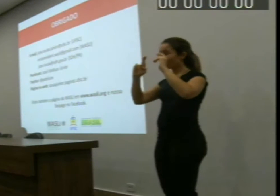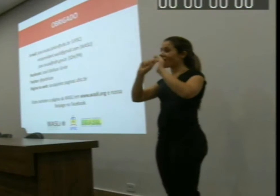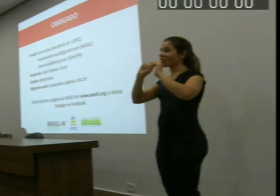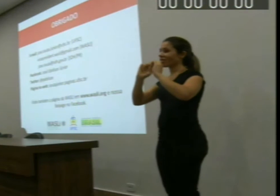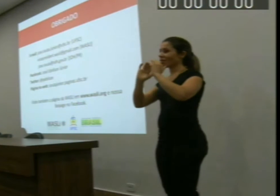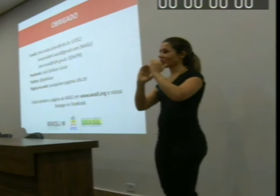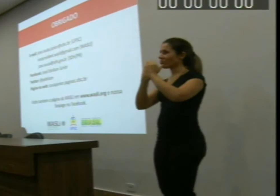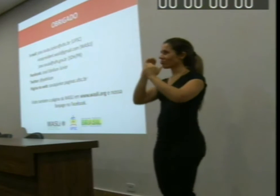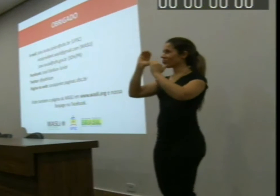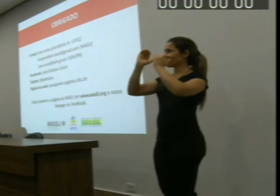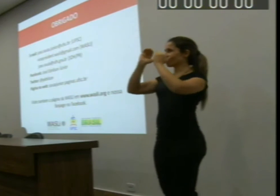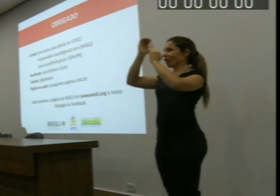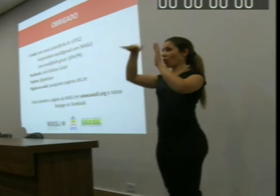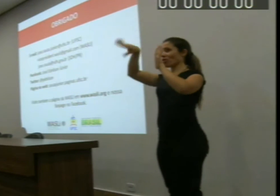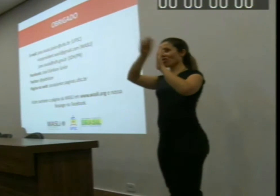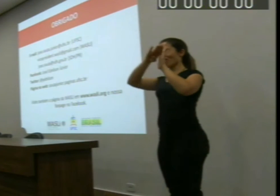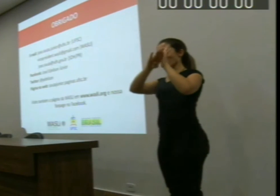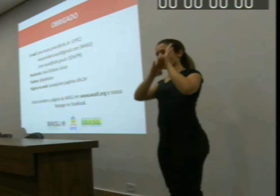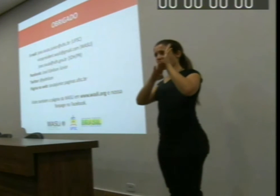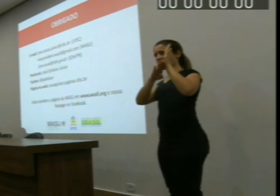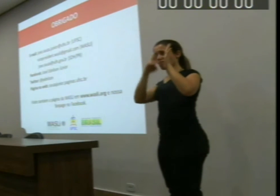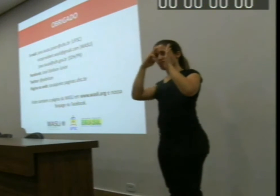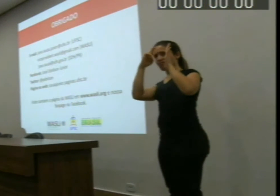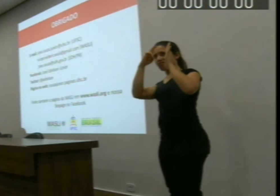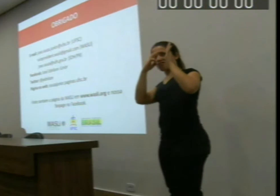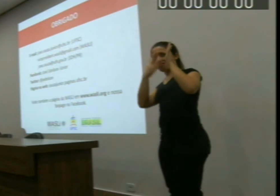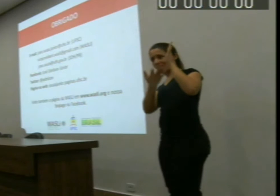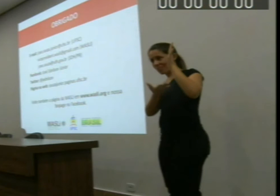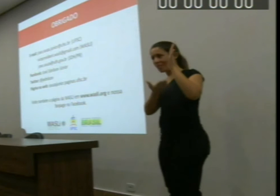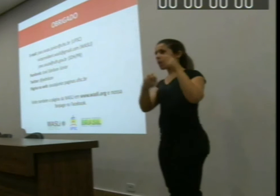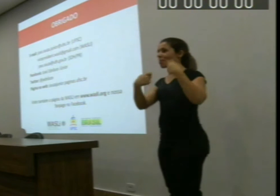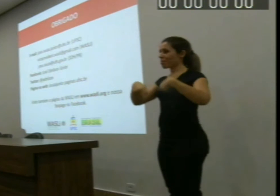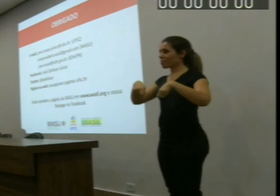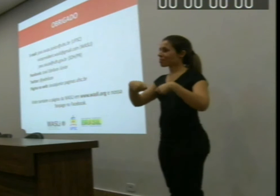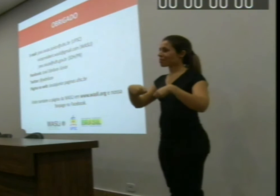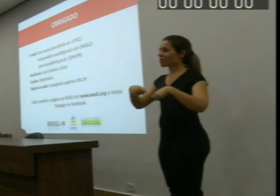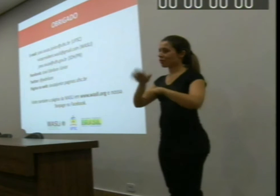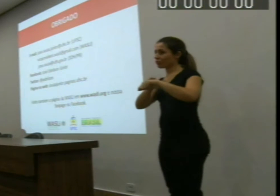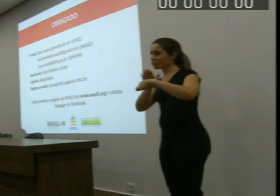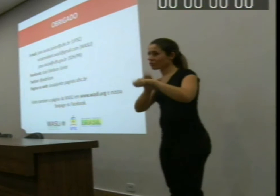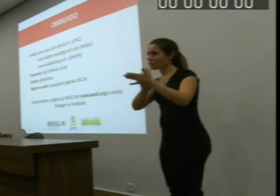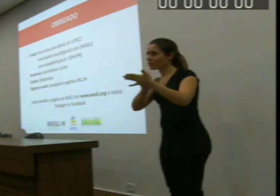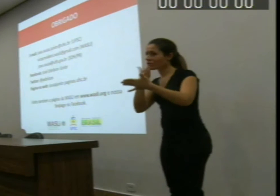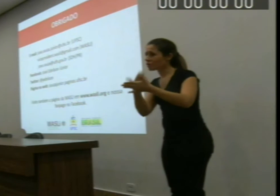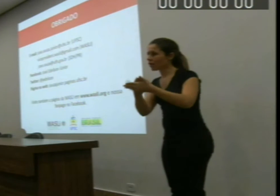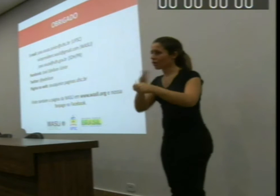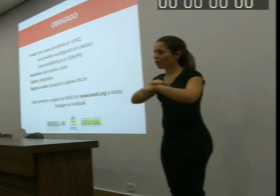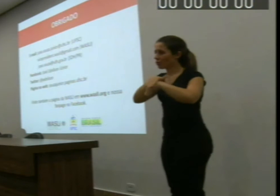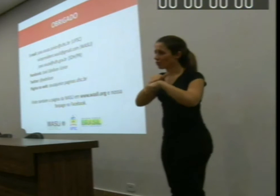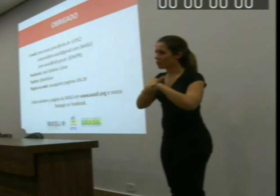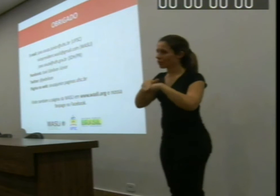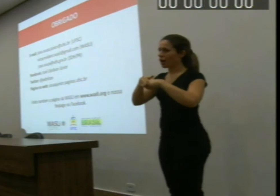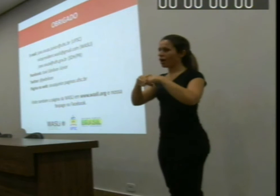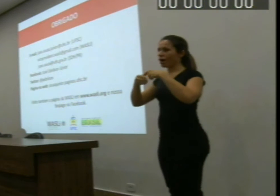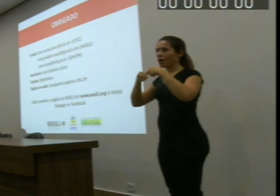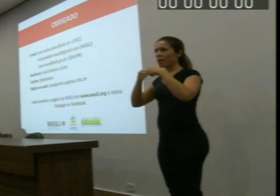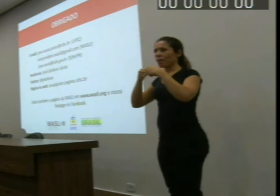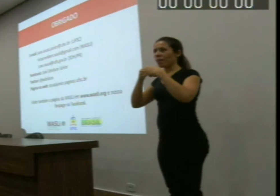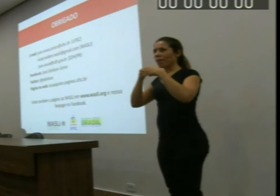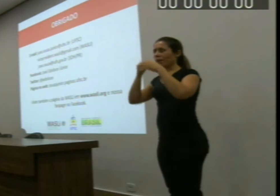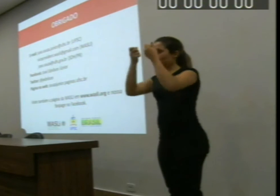diretor chamar o próprio intérprete para conversar para dialogar porque existem coisas que às vezes se resolvem com uma uma